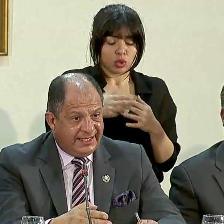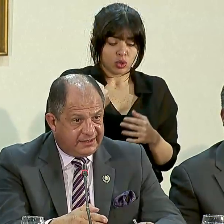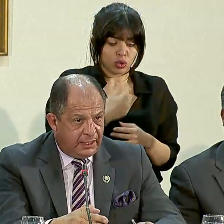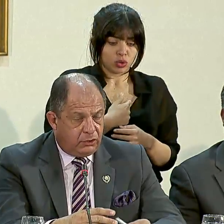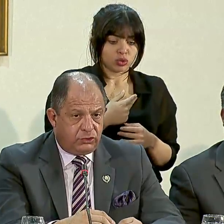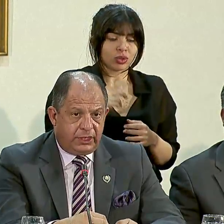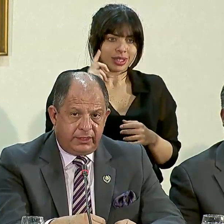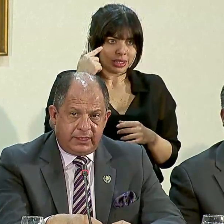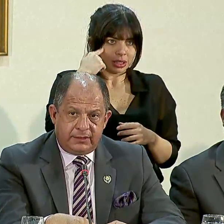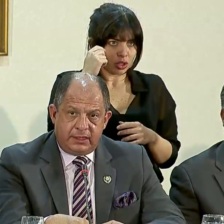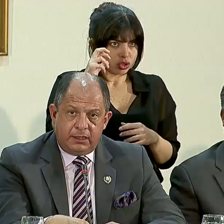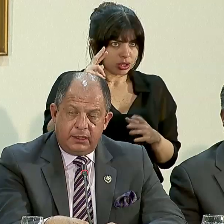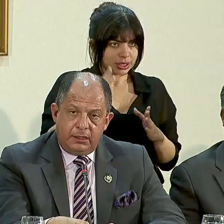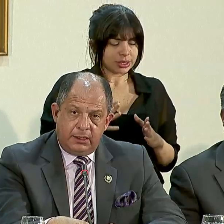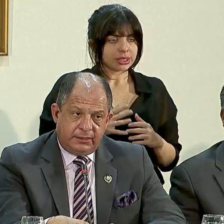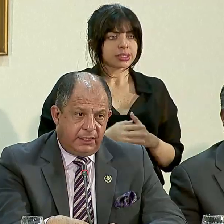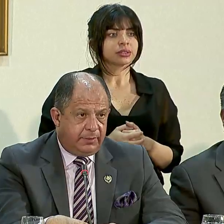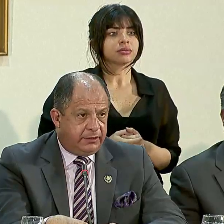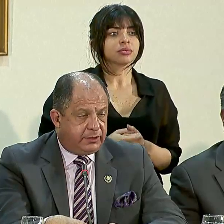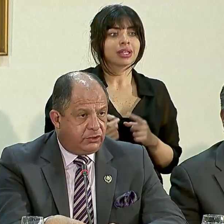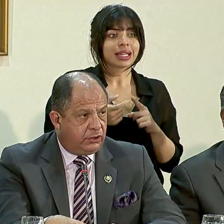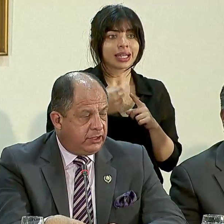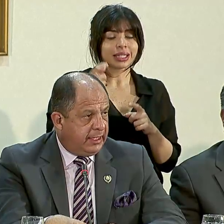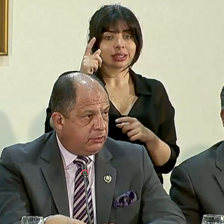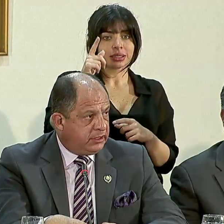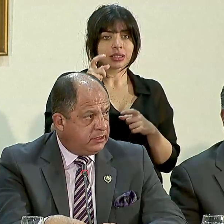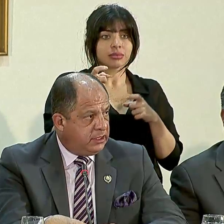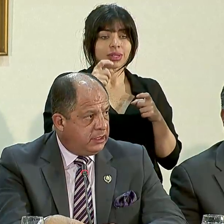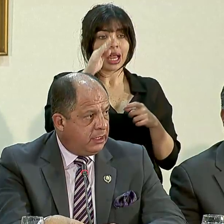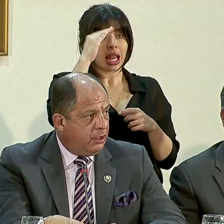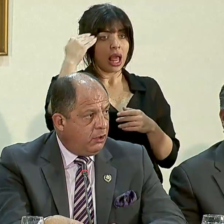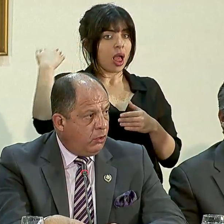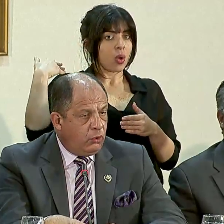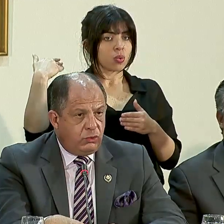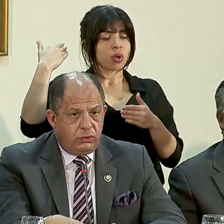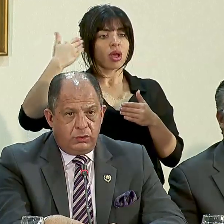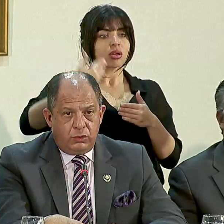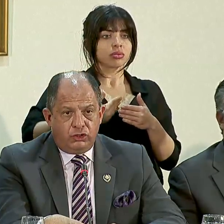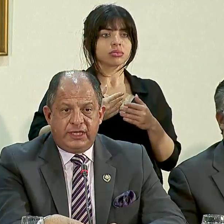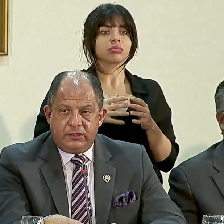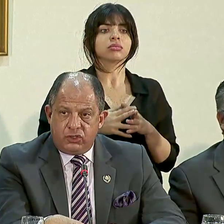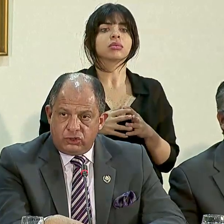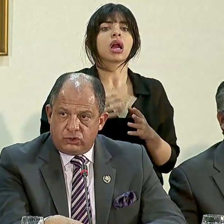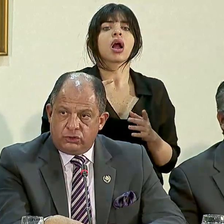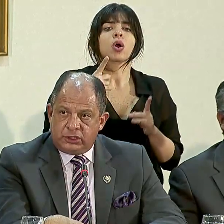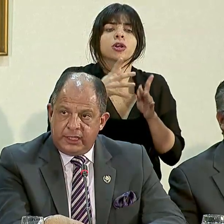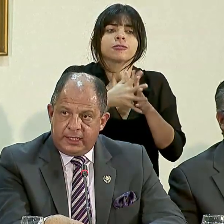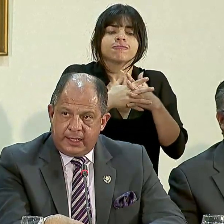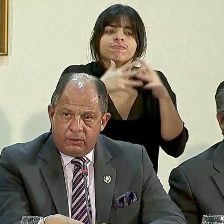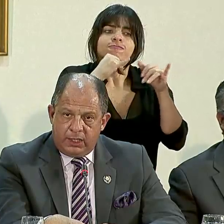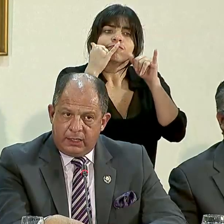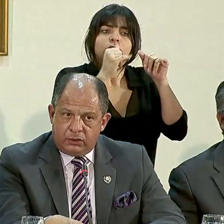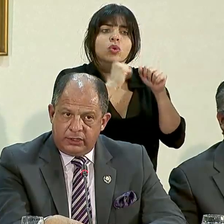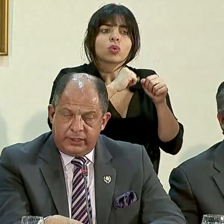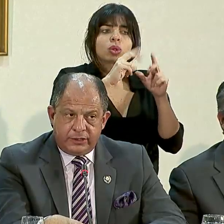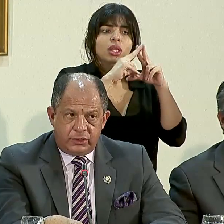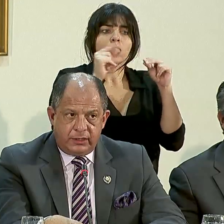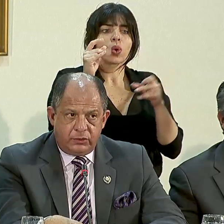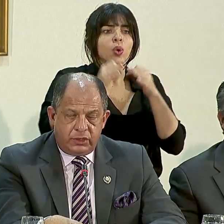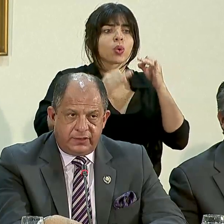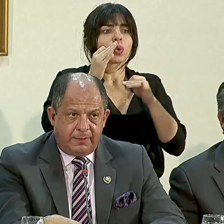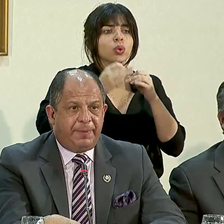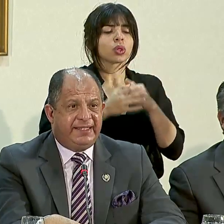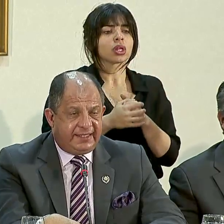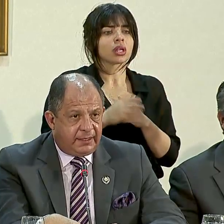hemos incoado, el Estado costarricense, desde la administración de doña Laura Chinchilla, un contencioso contra Nicaragua en la Corte